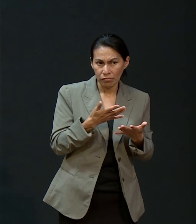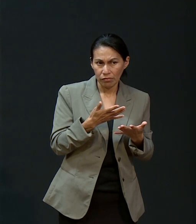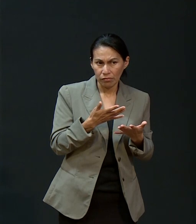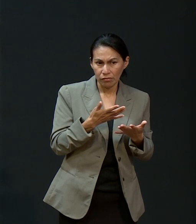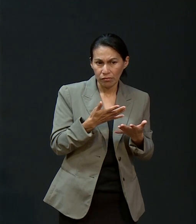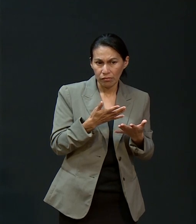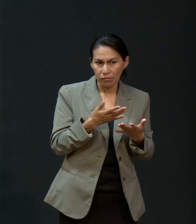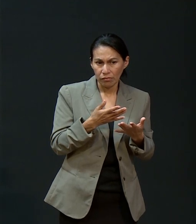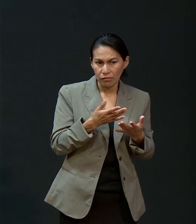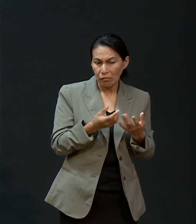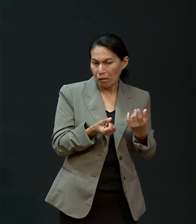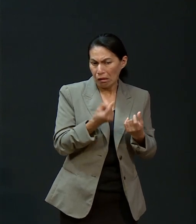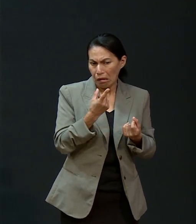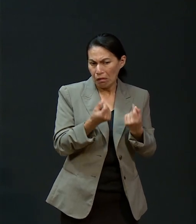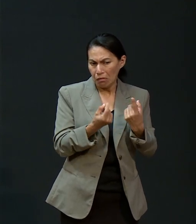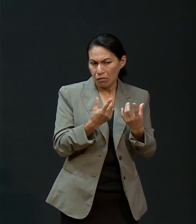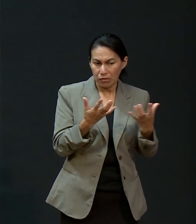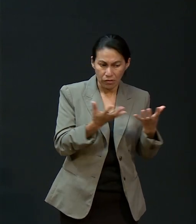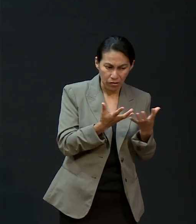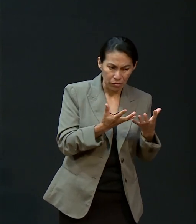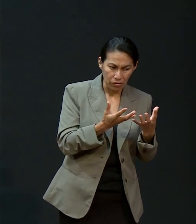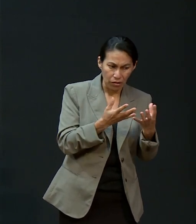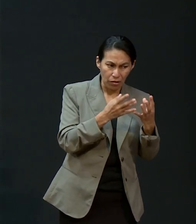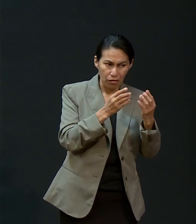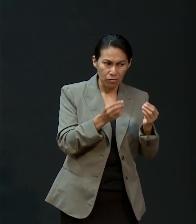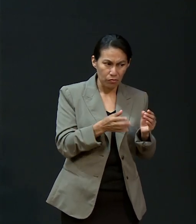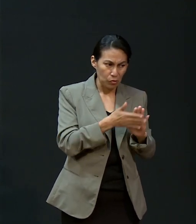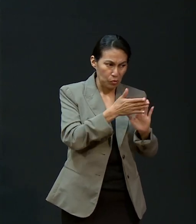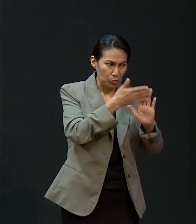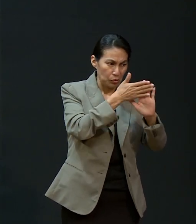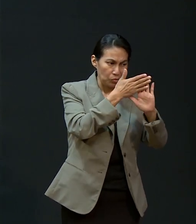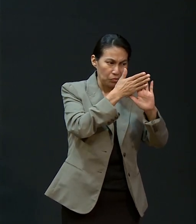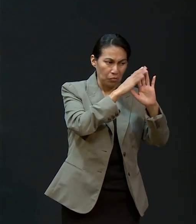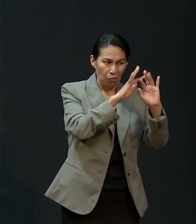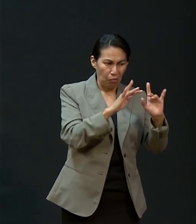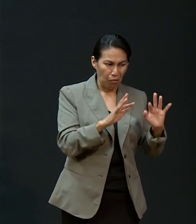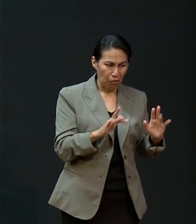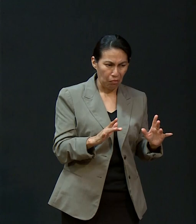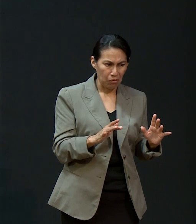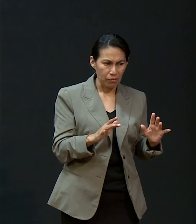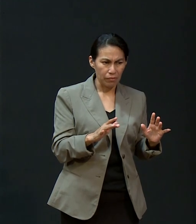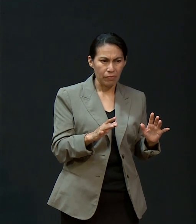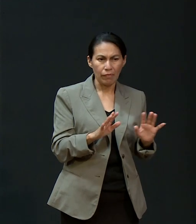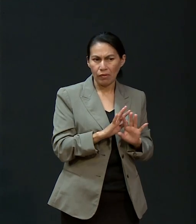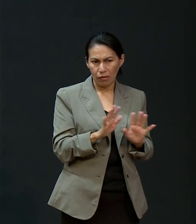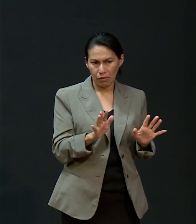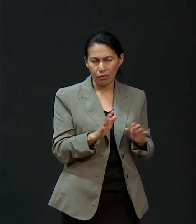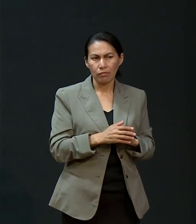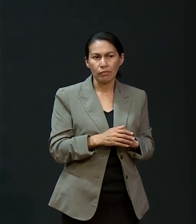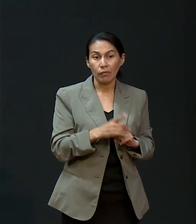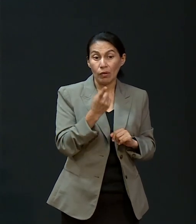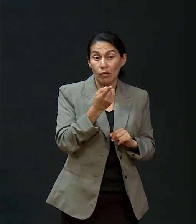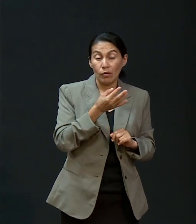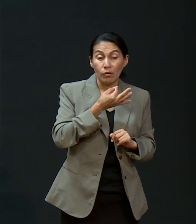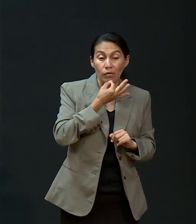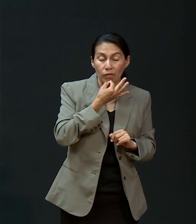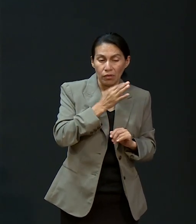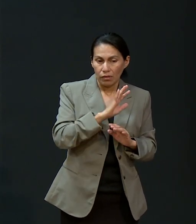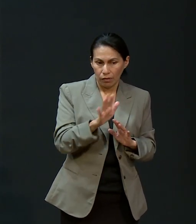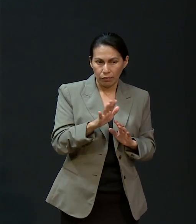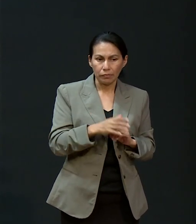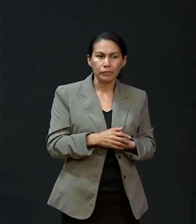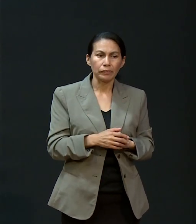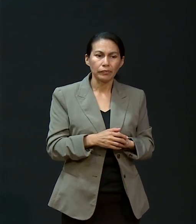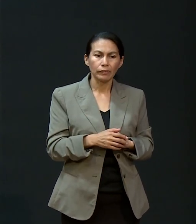diseño que puede ser desmontable o montable. Entonces no es perdurable, sino es para un solo